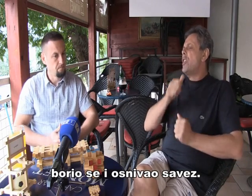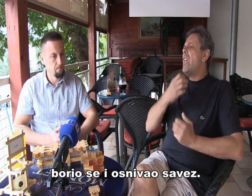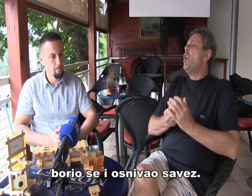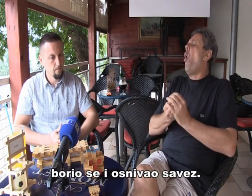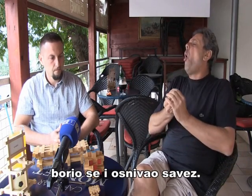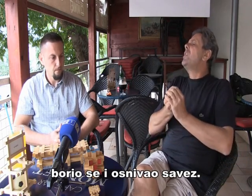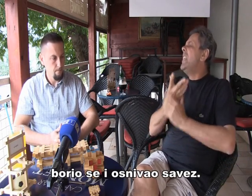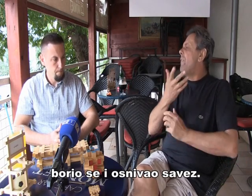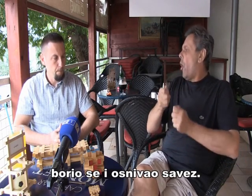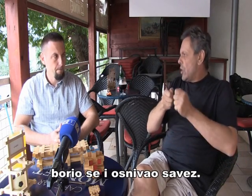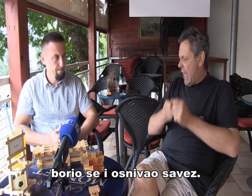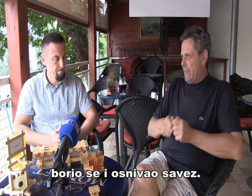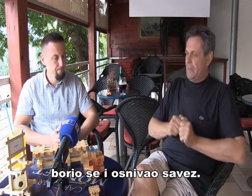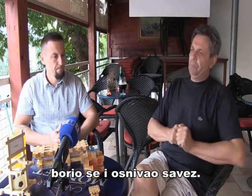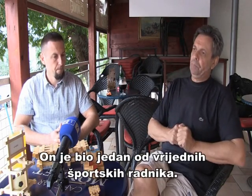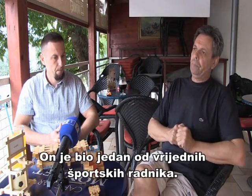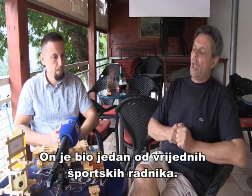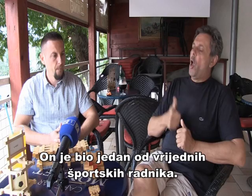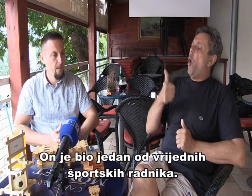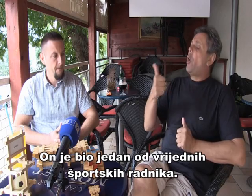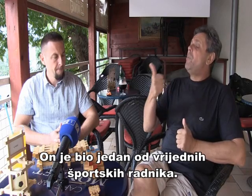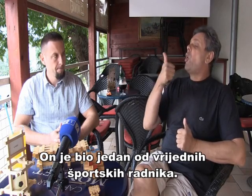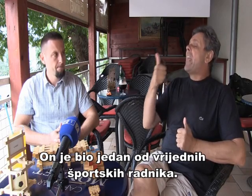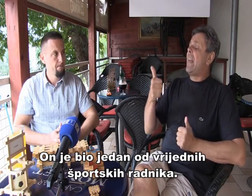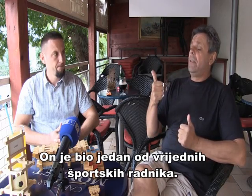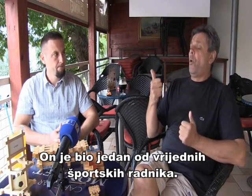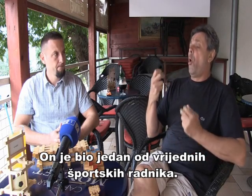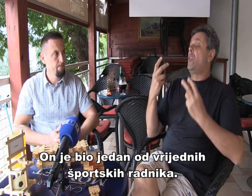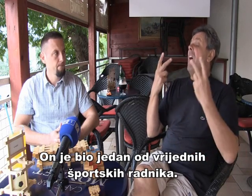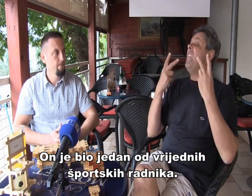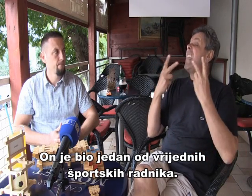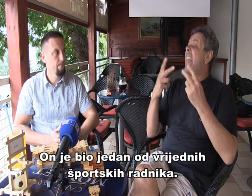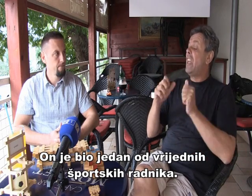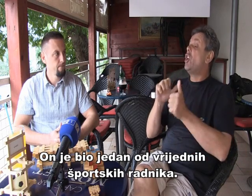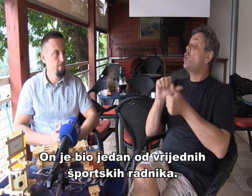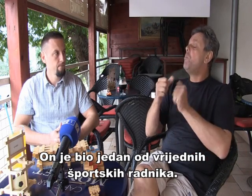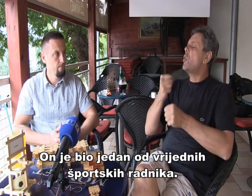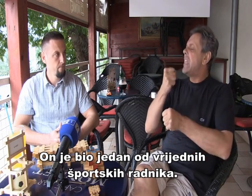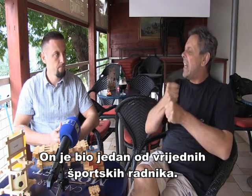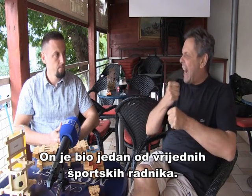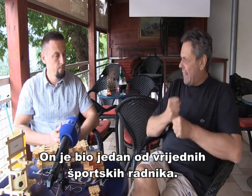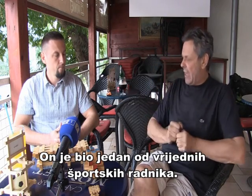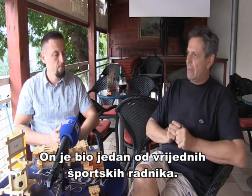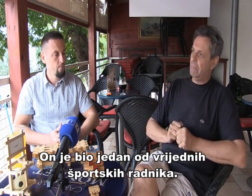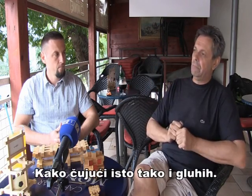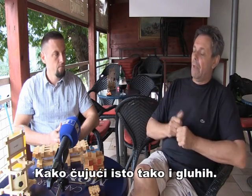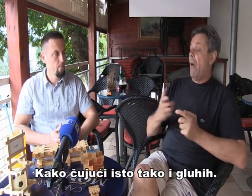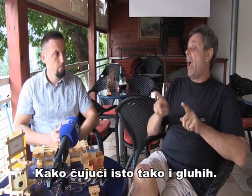i osnivao Savez. On je bio jedan od vrijednih športskih radnika.